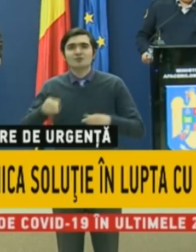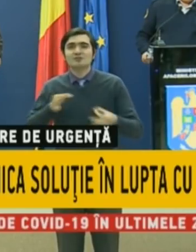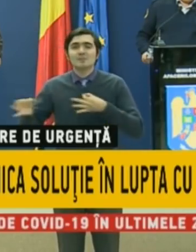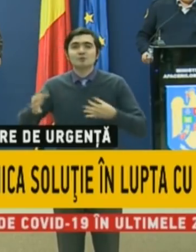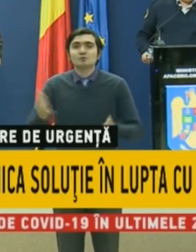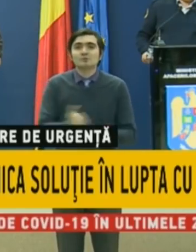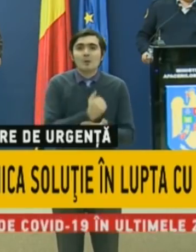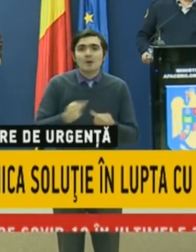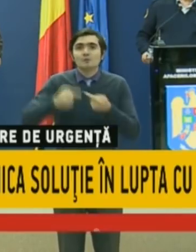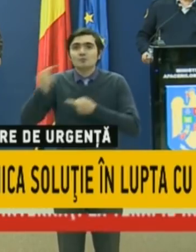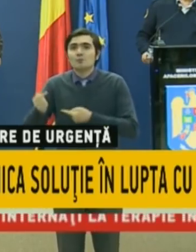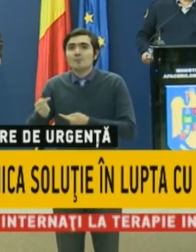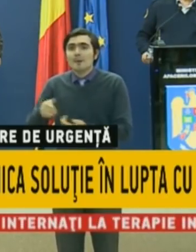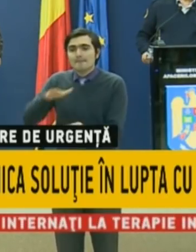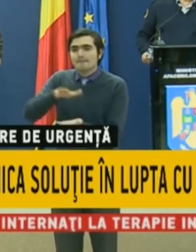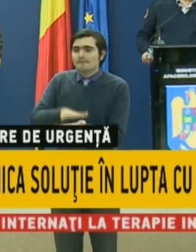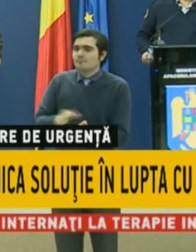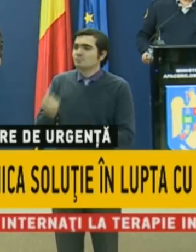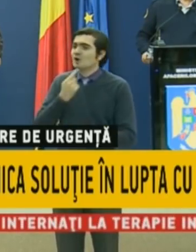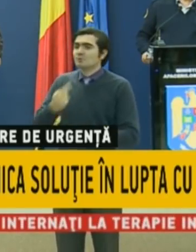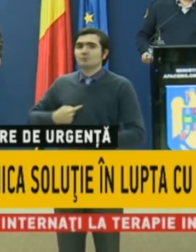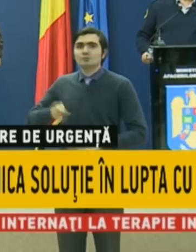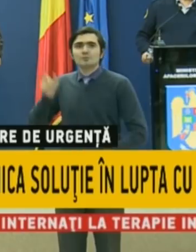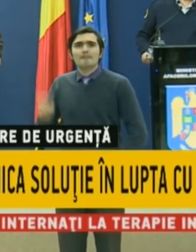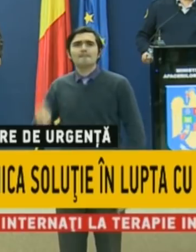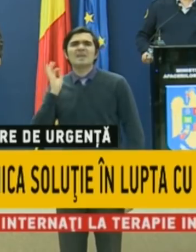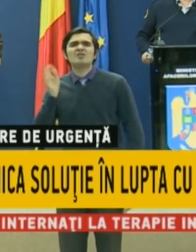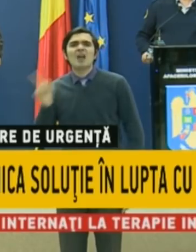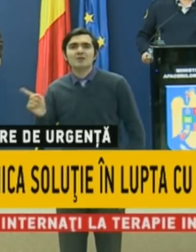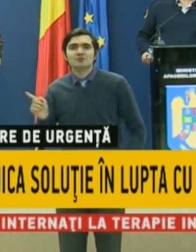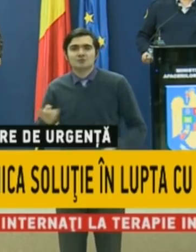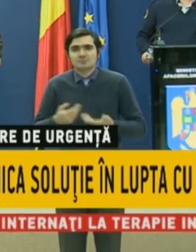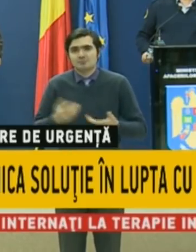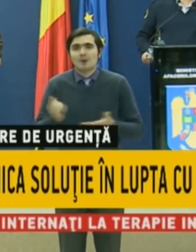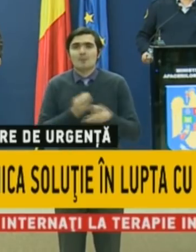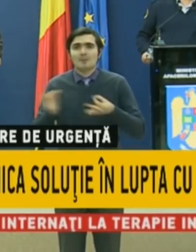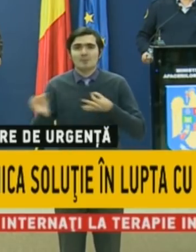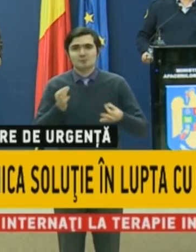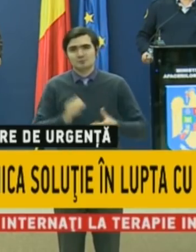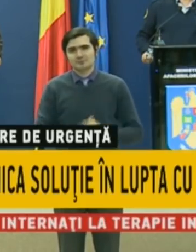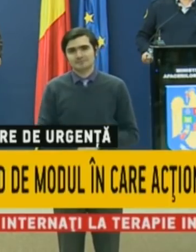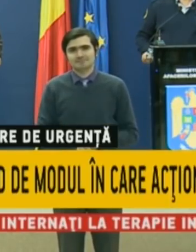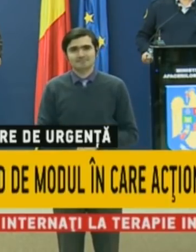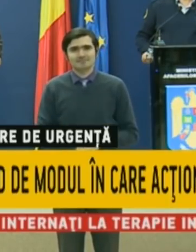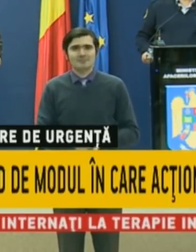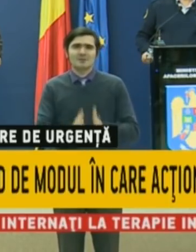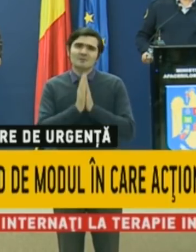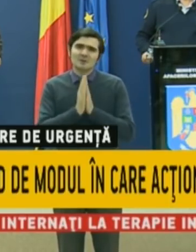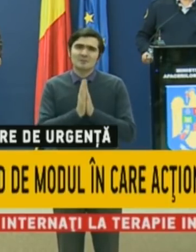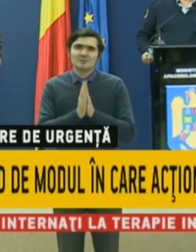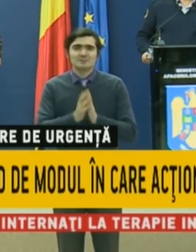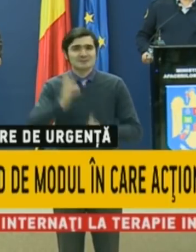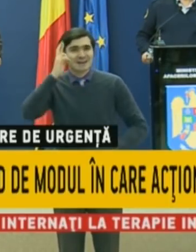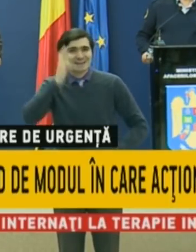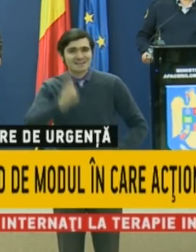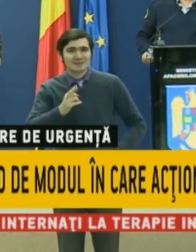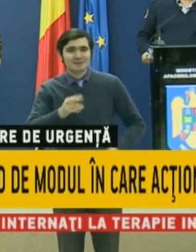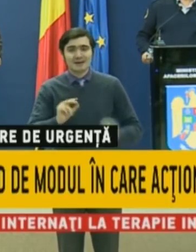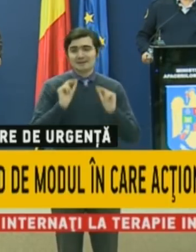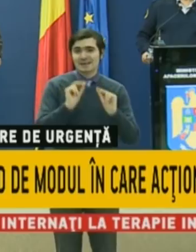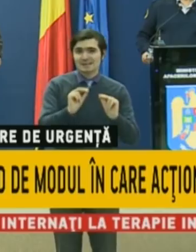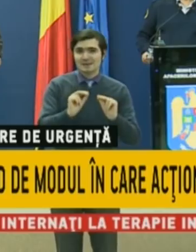spun specialiștii. Vă rugăm să respectați indicațiile și să înțelegeți că